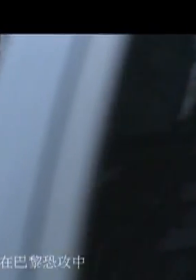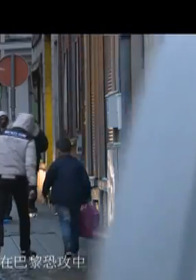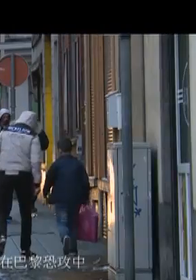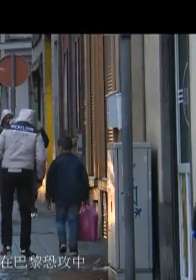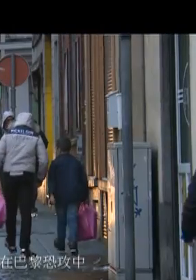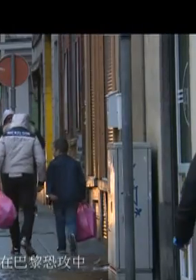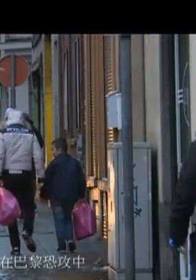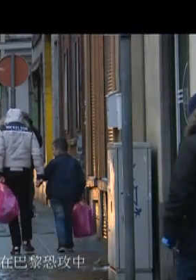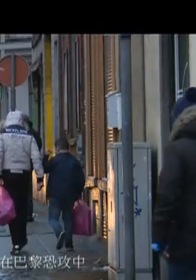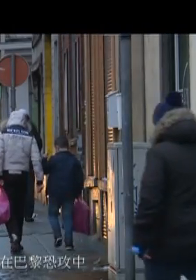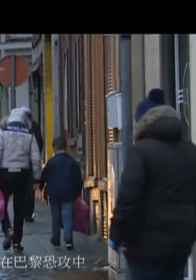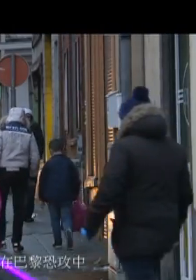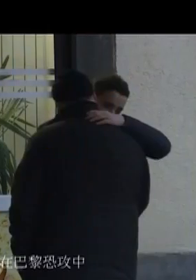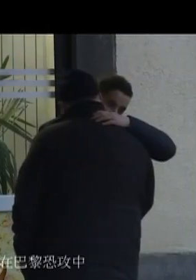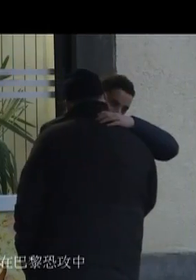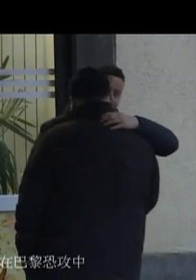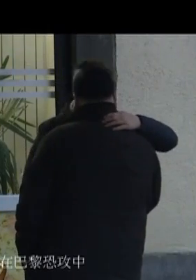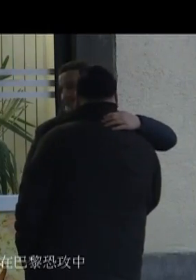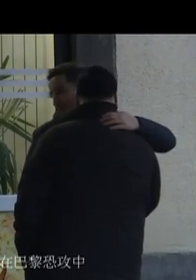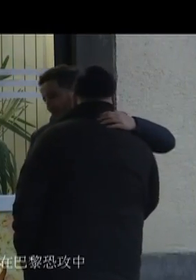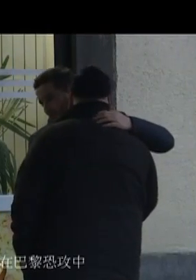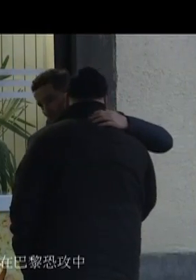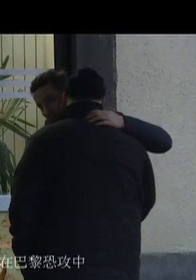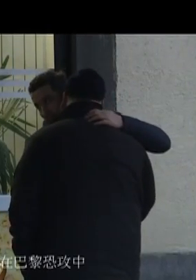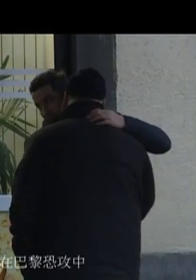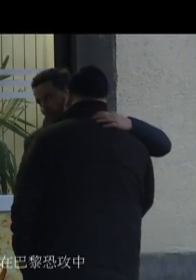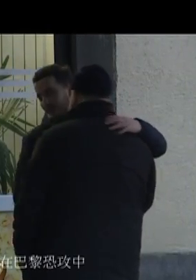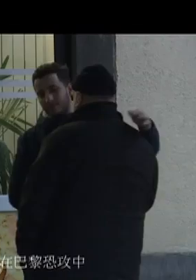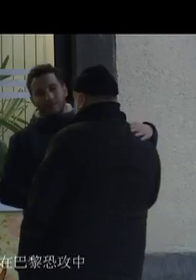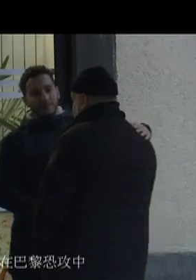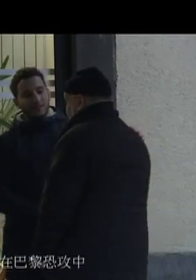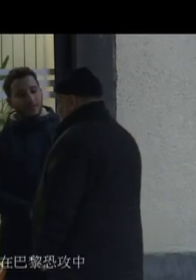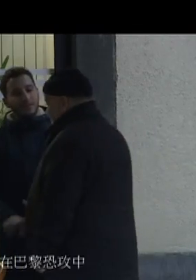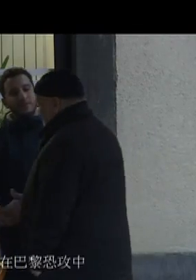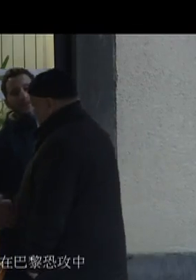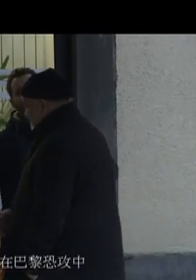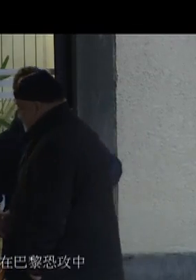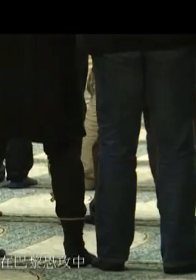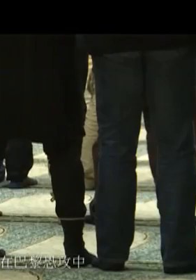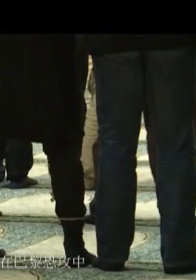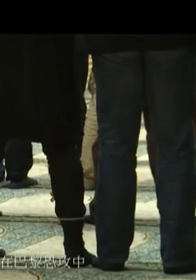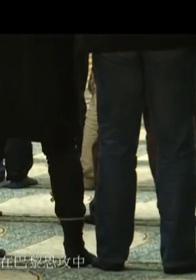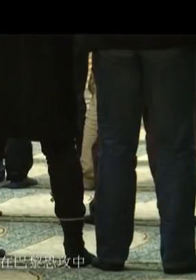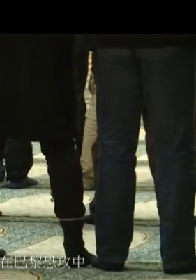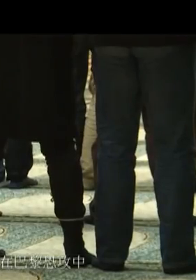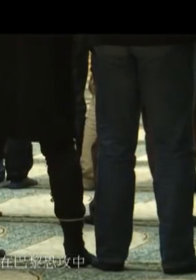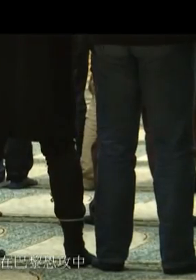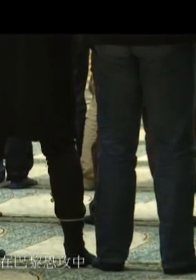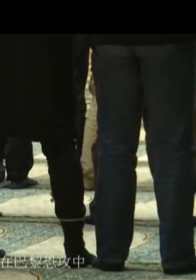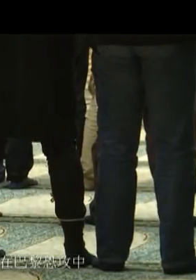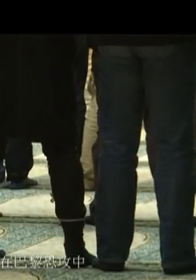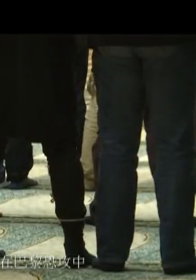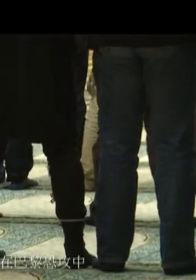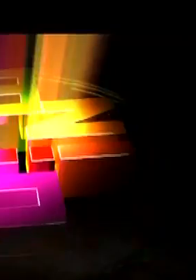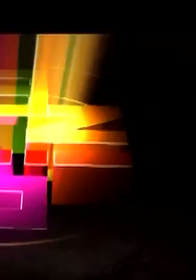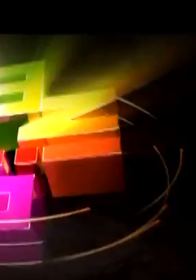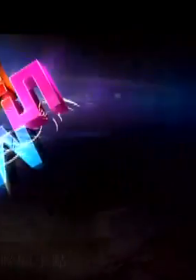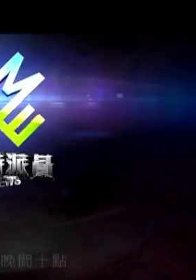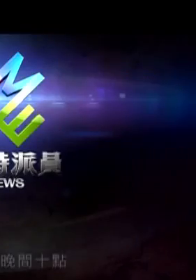and from those you can find the 3 people who were in Paris.